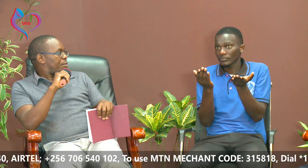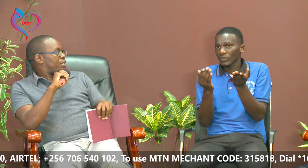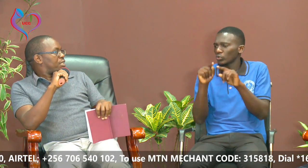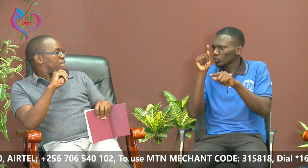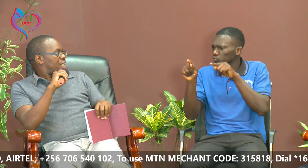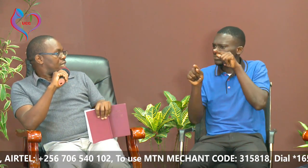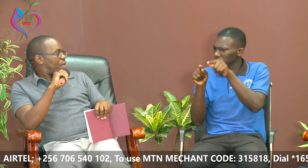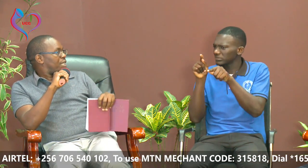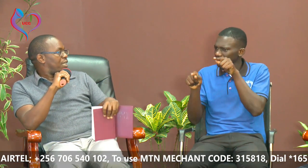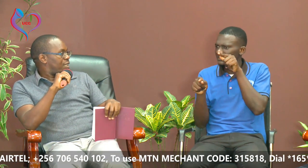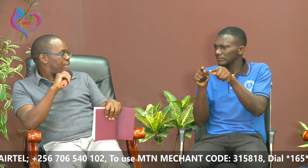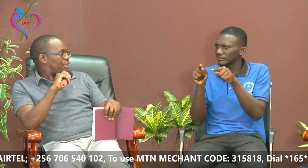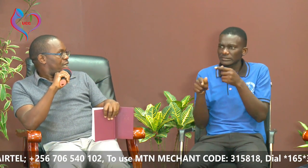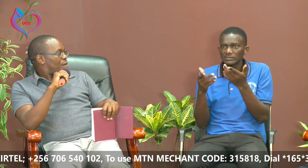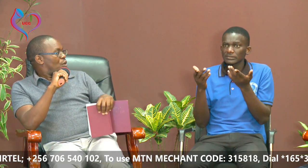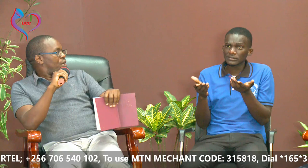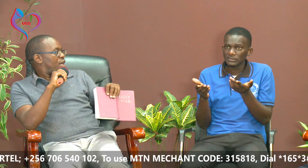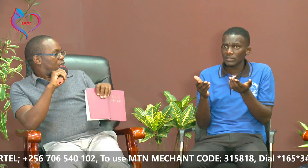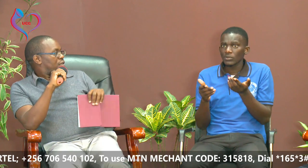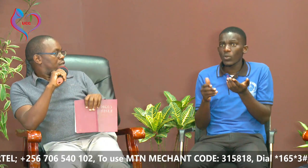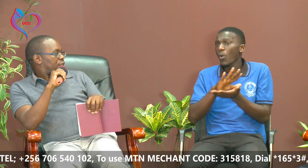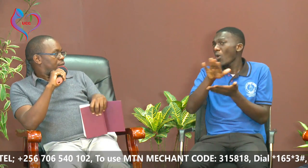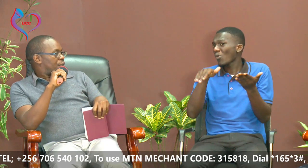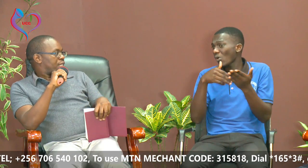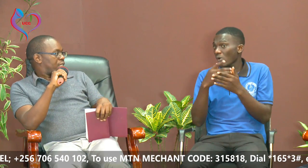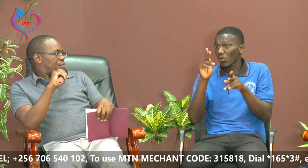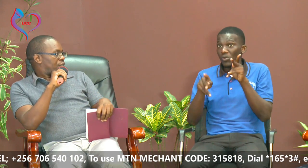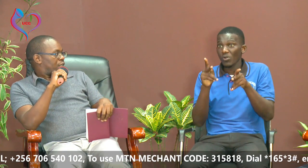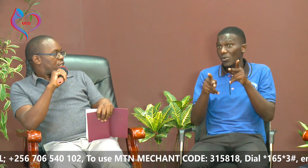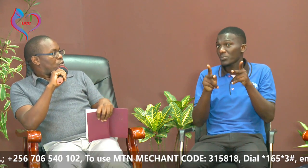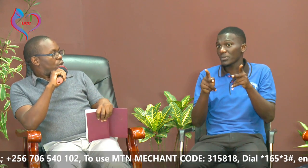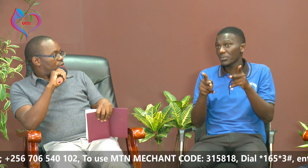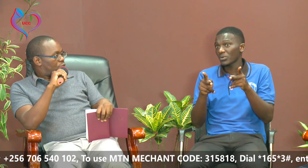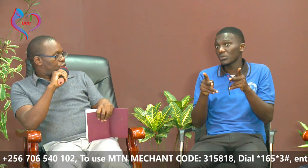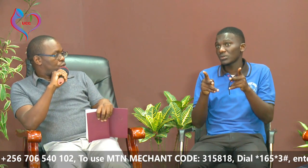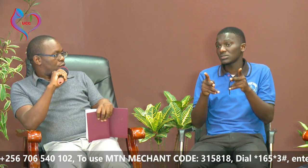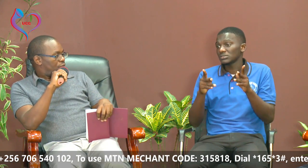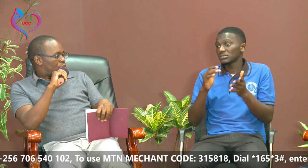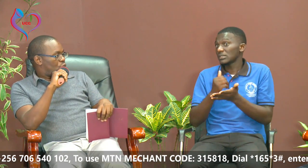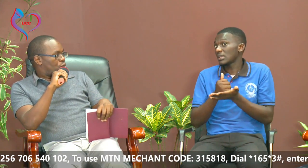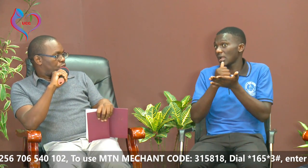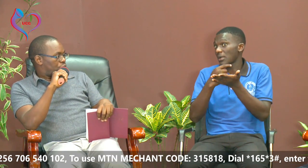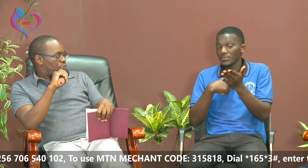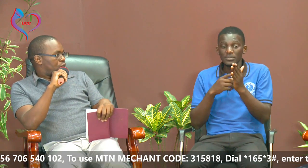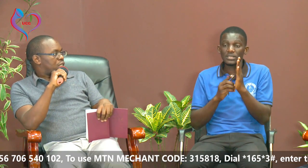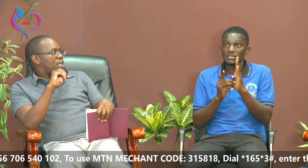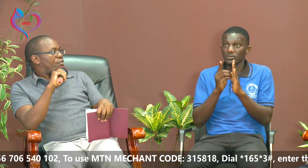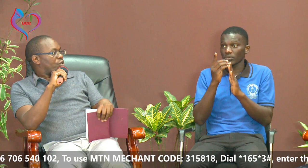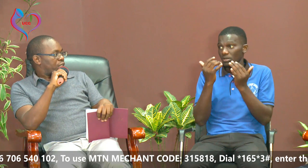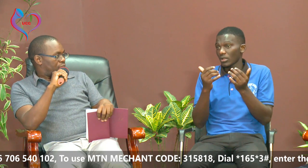ba criticizing te babitegedde bona banzimbye so betogera ku kuchuka kwa muntu si effort